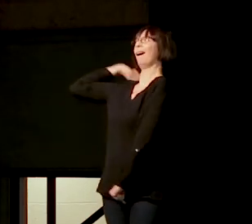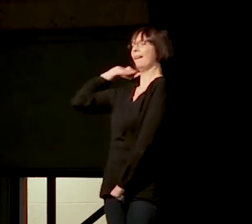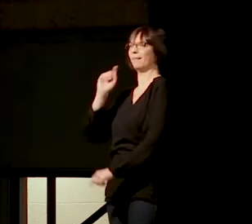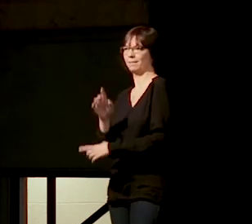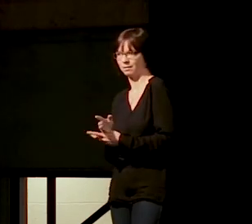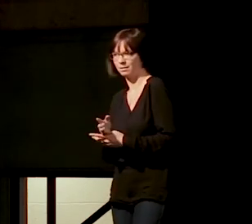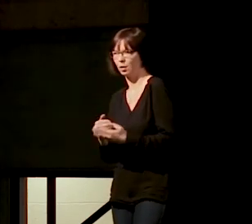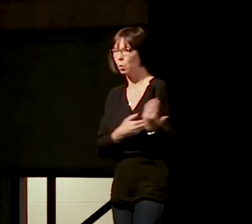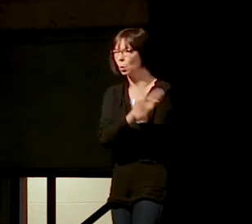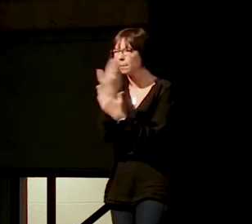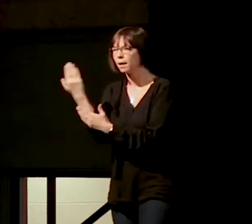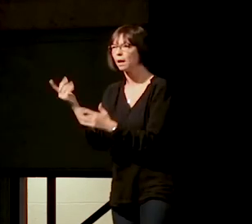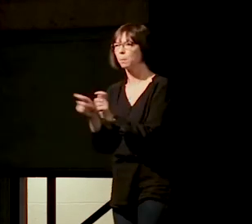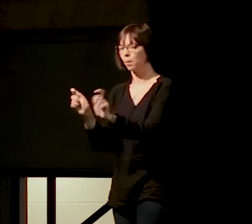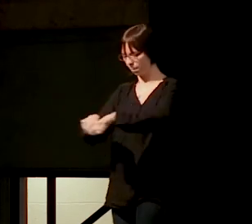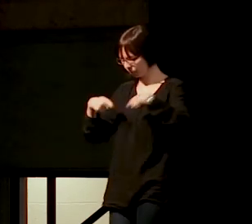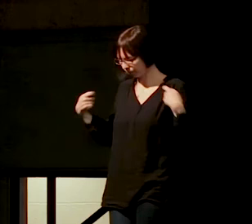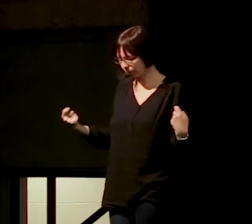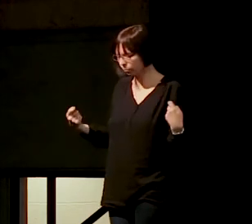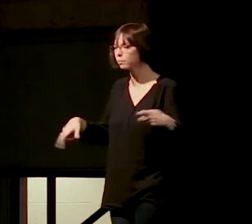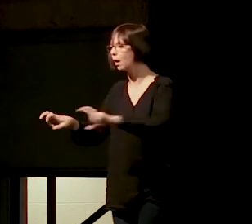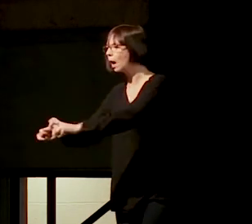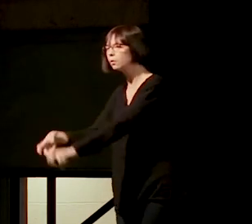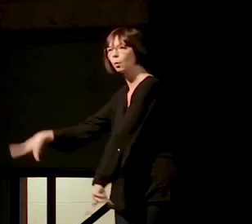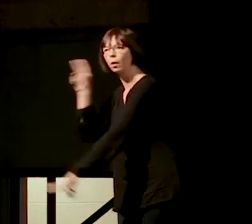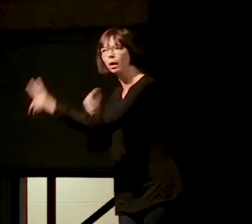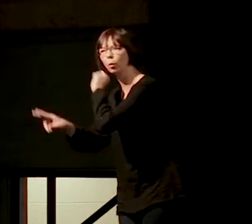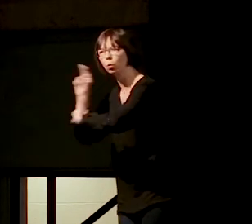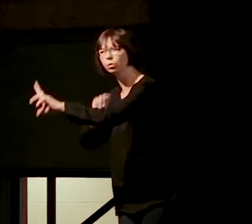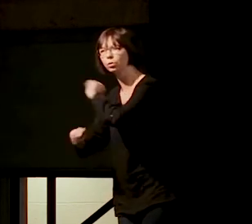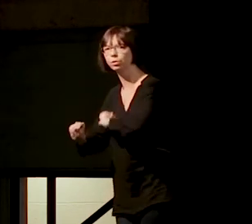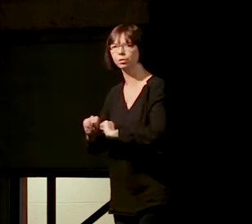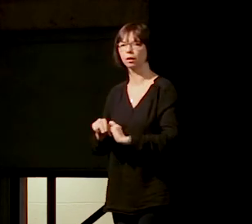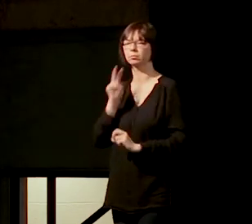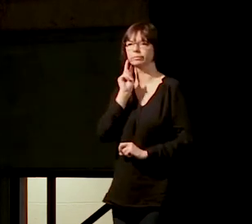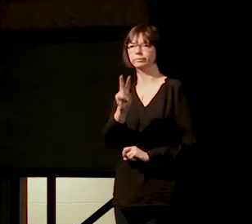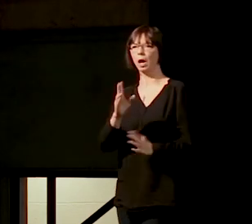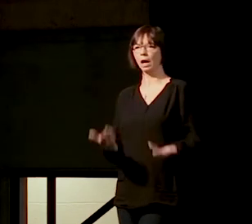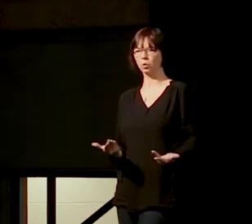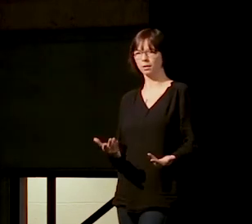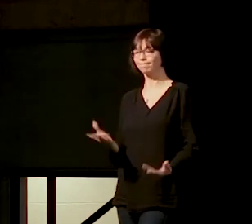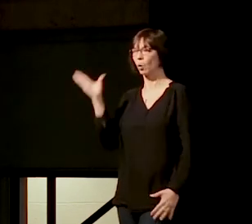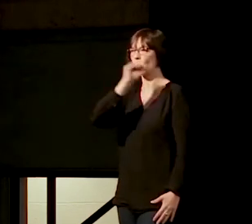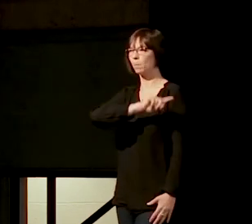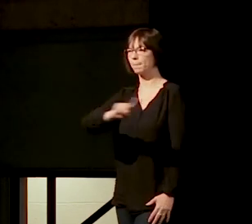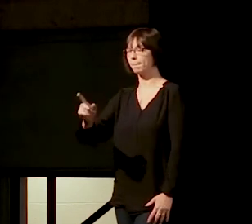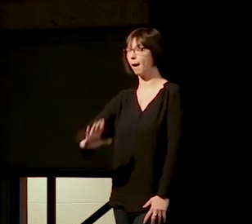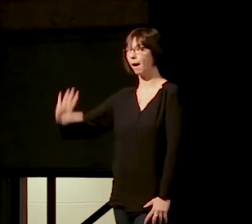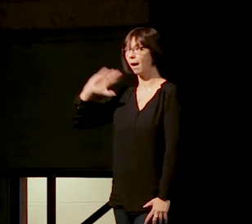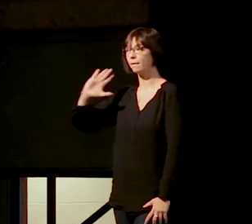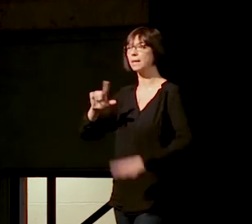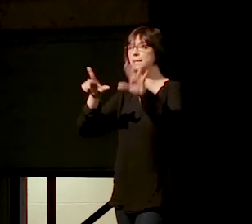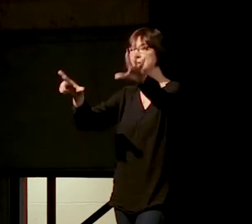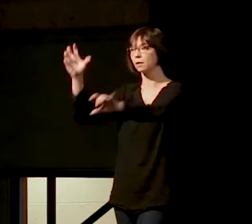chaque matin, en ouvrant le journal ou en écoutant la radio, en saisissant le fil de l'actualité, n'oublions pas ce qui s'est passé